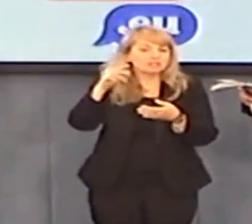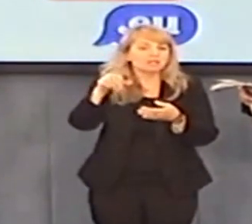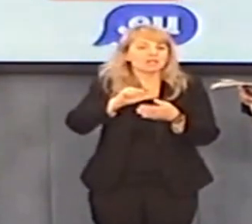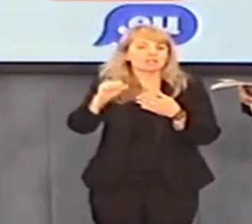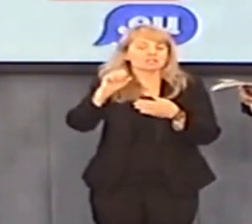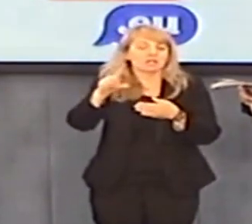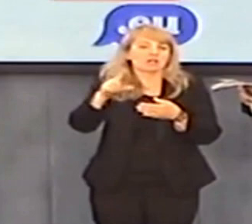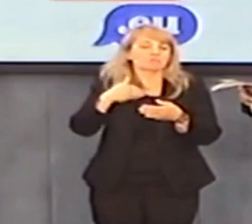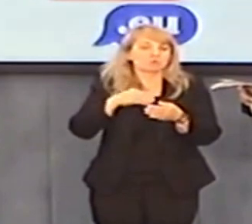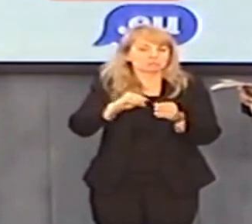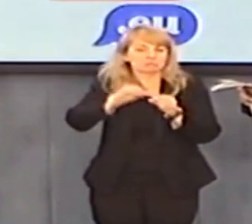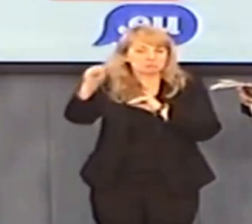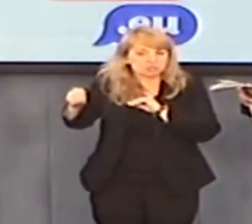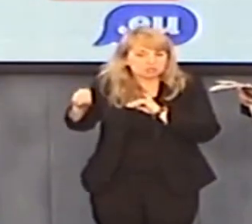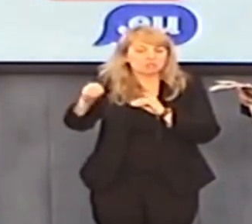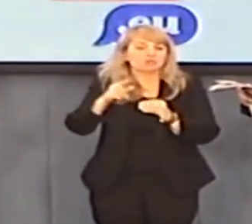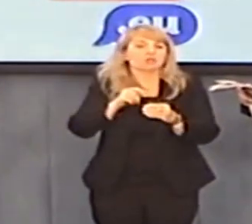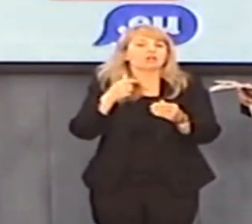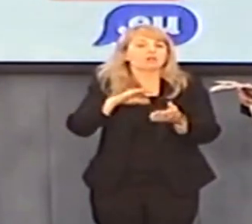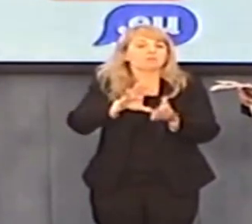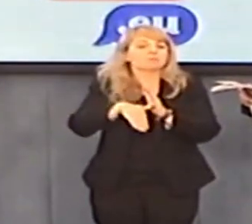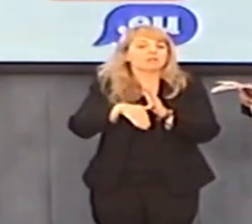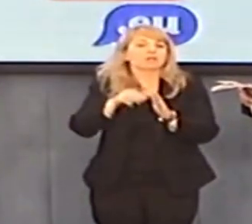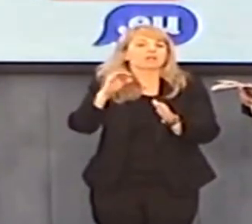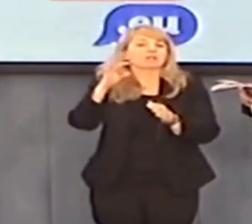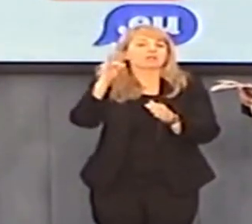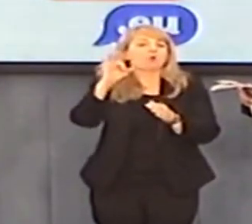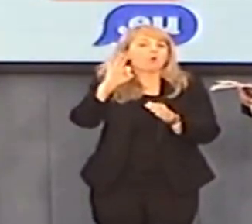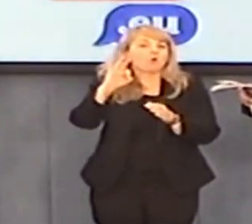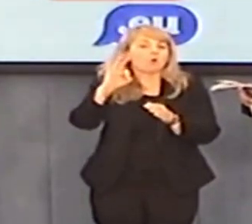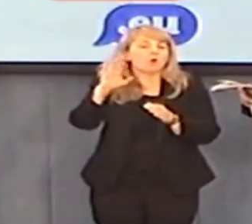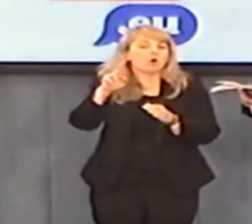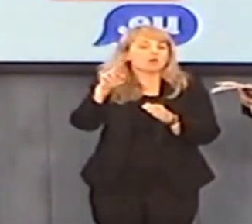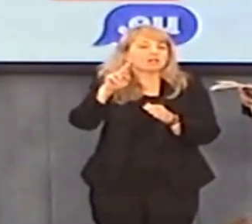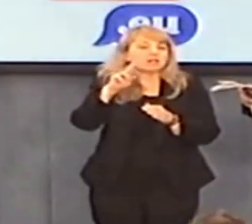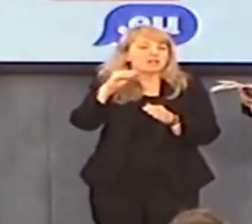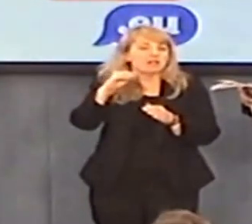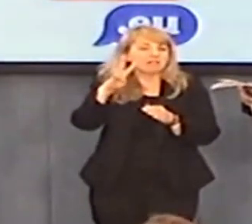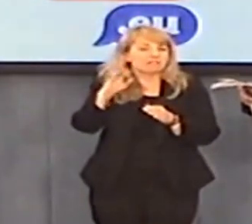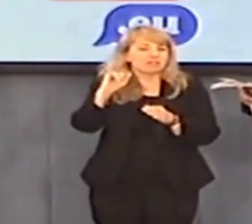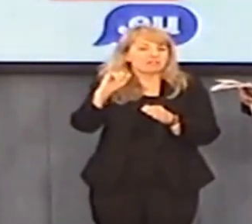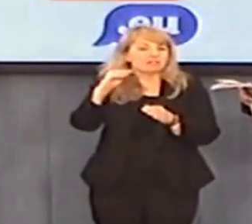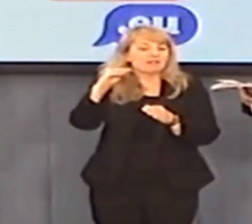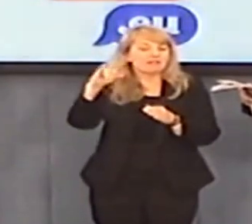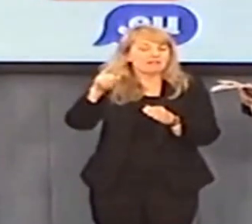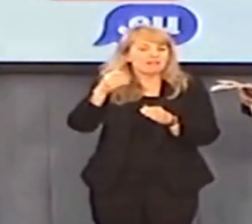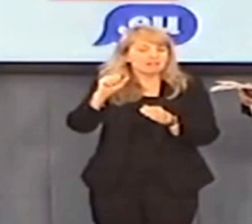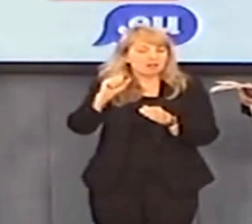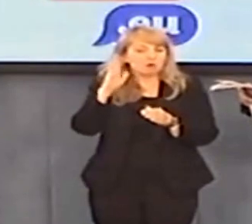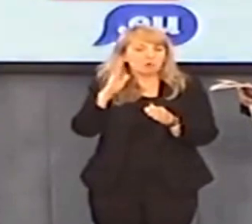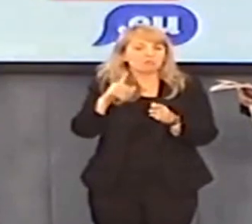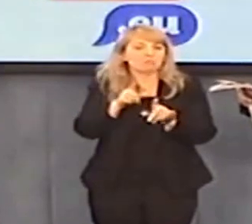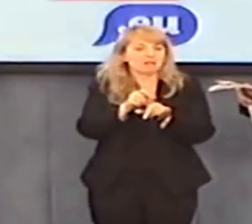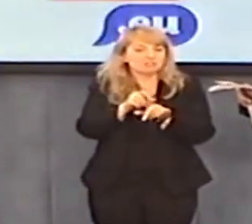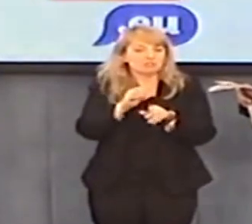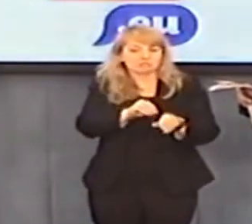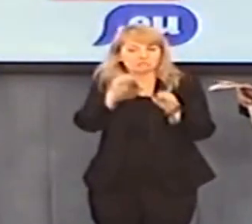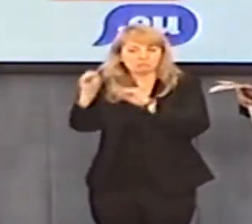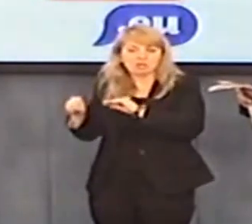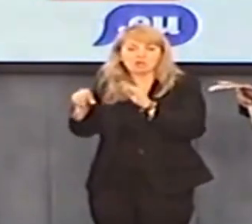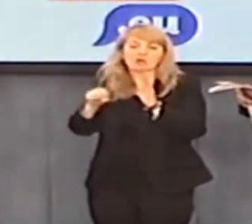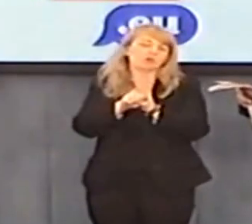powstałej parafii w miejscowości Torrevieja. W połowie października został kolejny raz przerzucony do